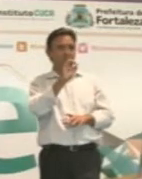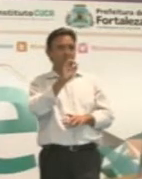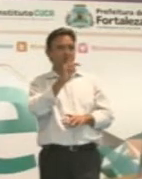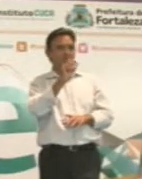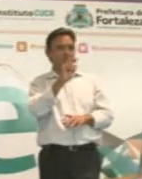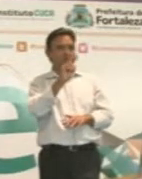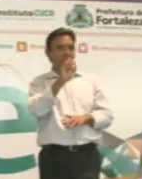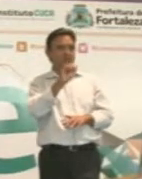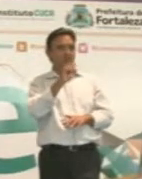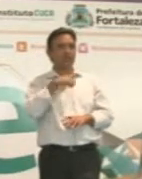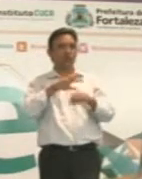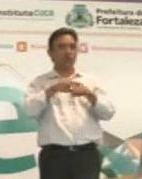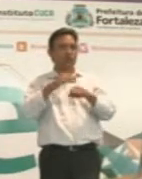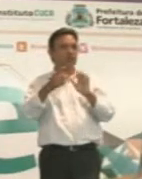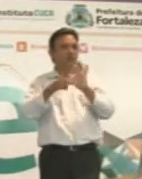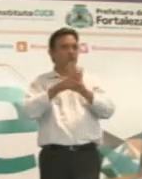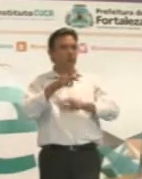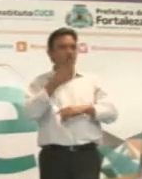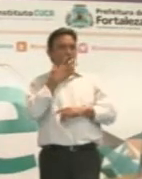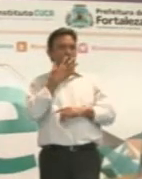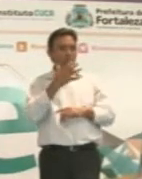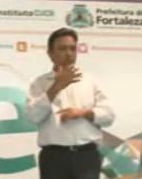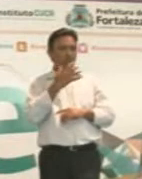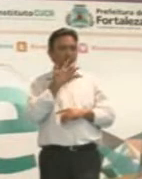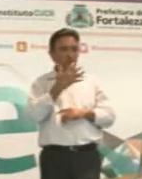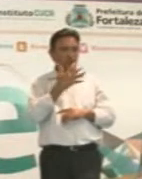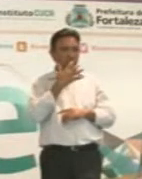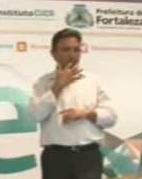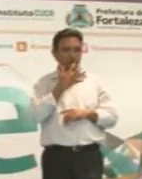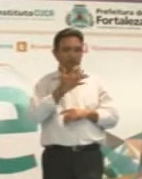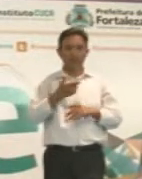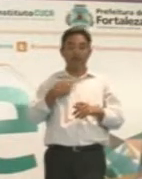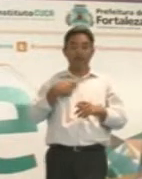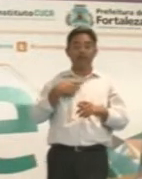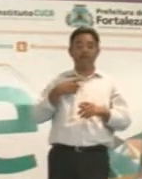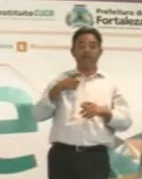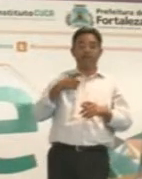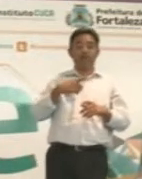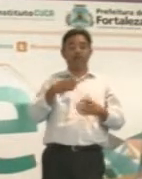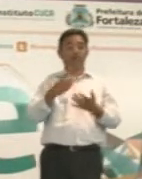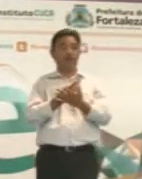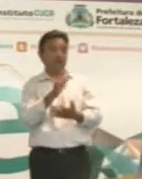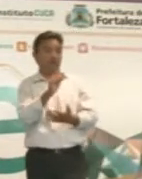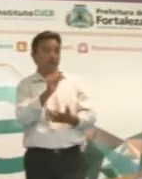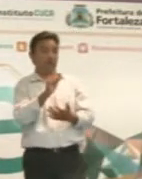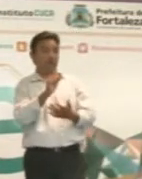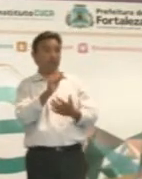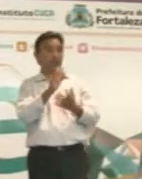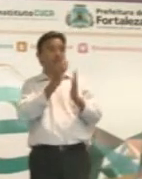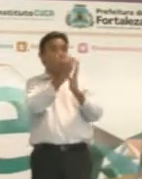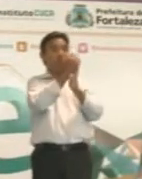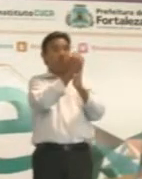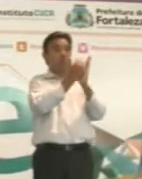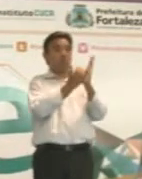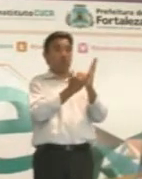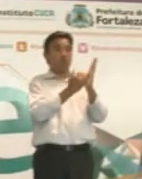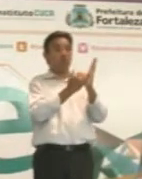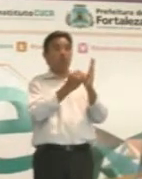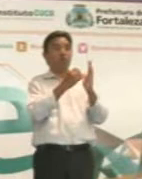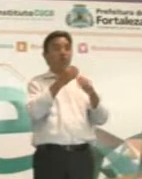os ossos. Ela se caracteriza pela diminuição substancial de massa óssea, tornando os